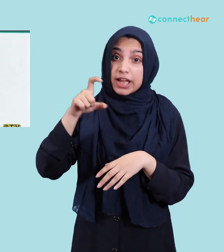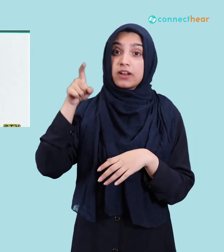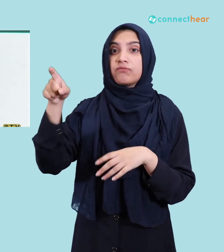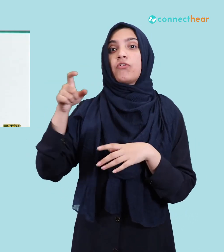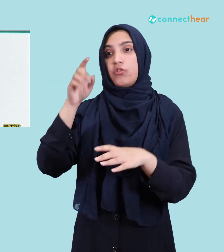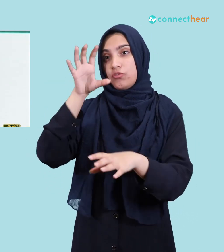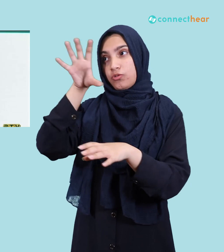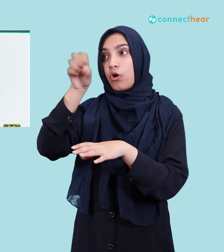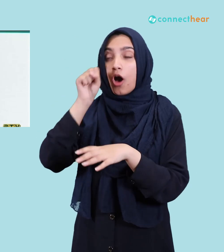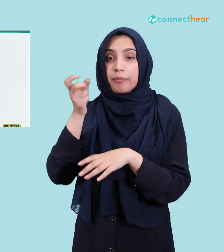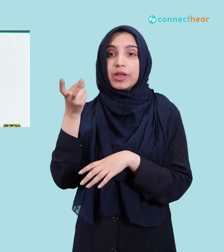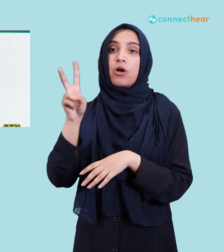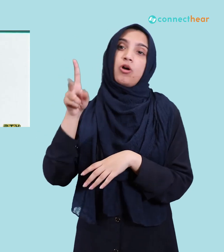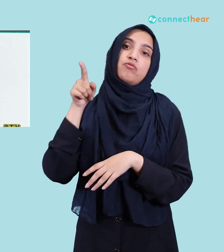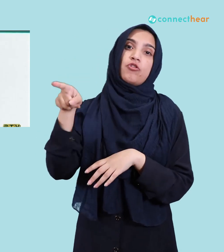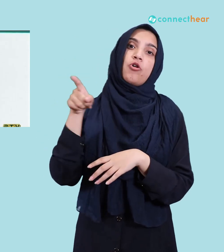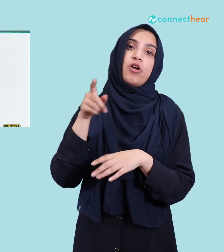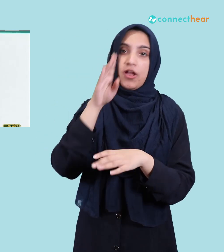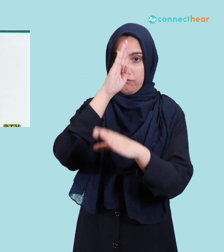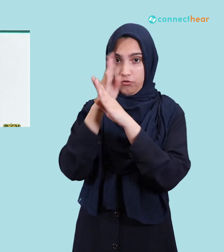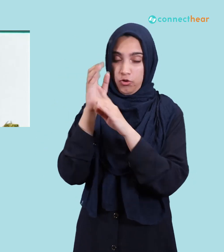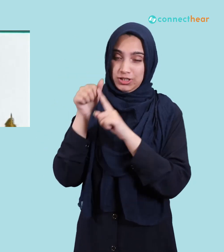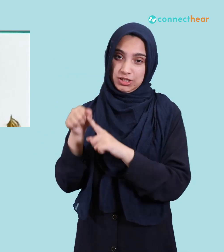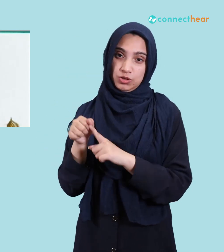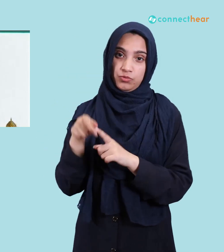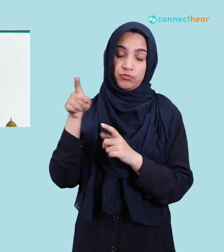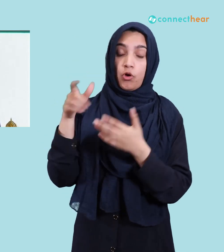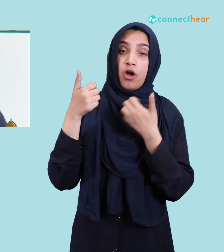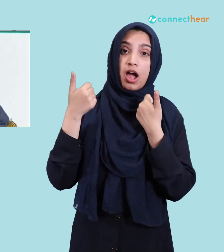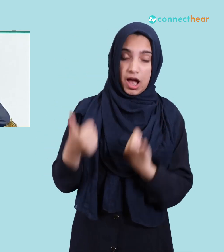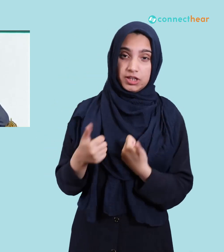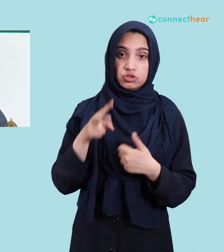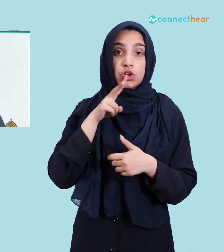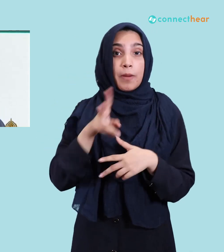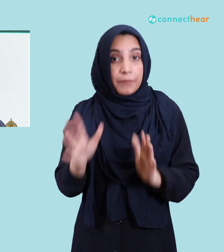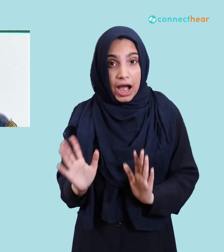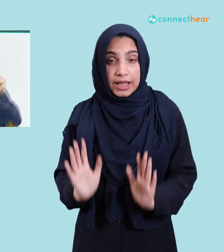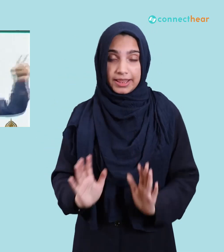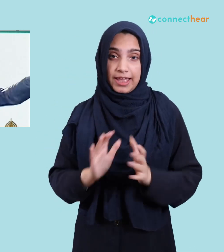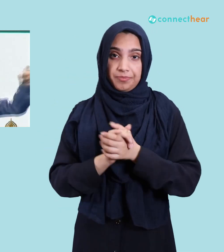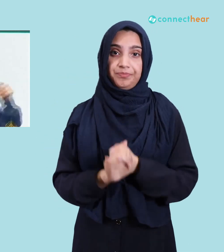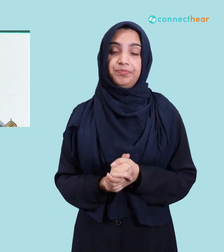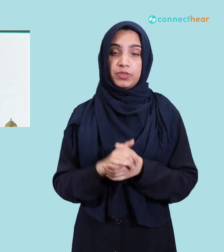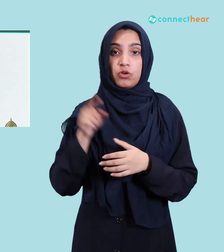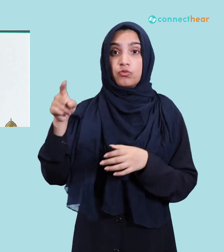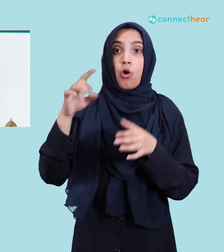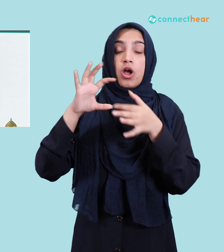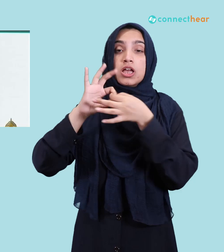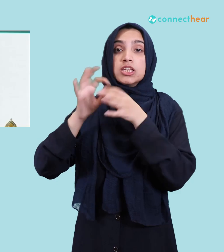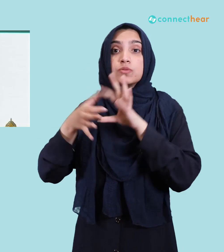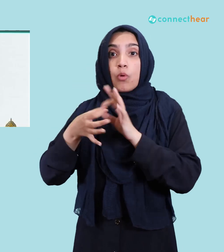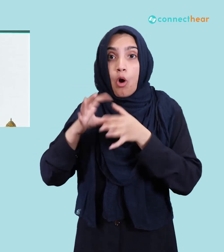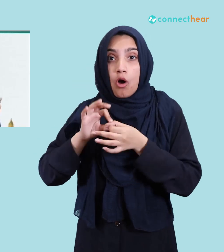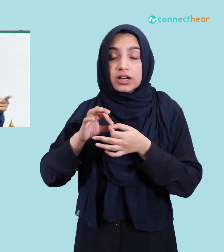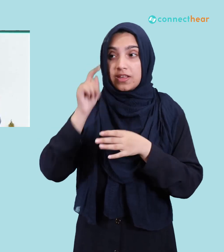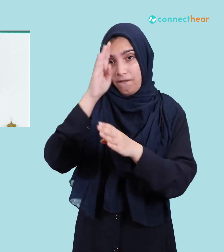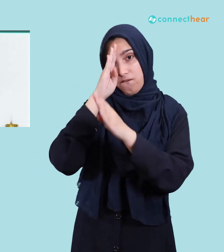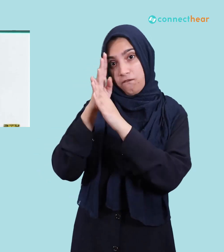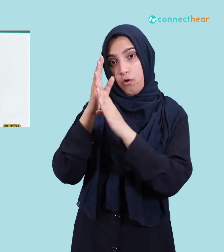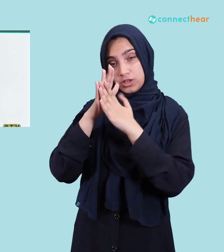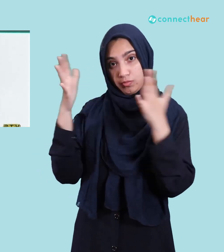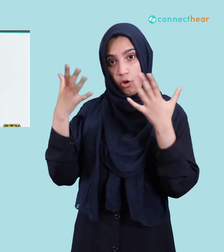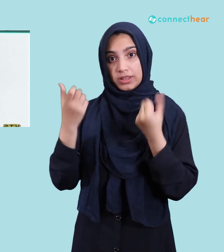انہوں نے جو انڈسٹریلائز کیا، انہوں نے جو انڈسٹریلائزیشن تھی، انہوں نے خاص توجہ اپنی ایکسپورٹس پہ دی. ان کی